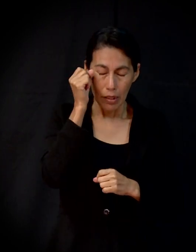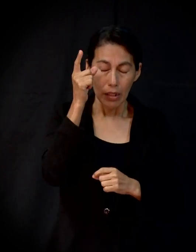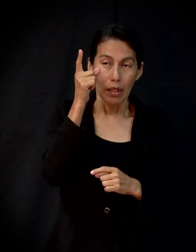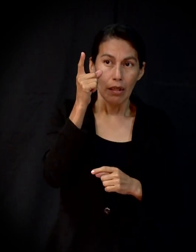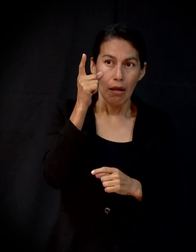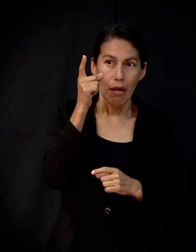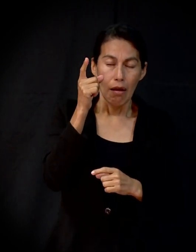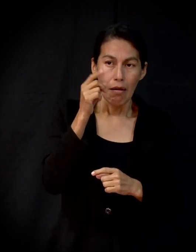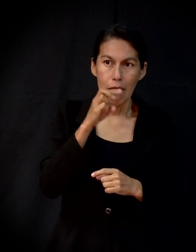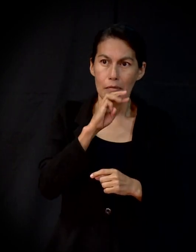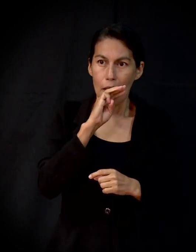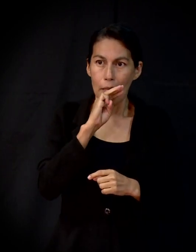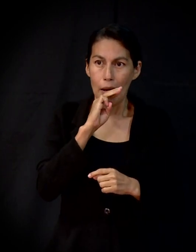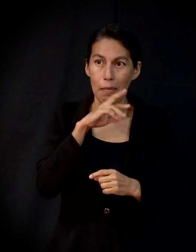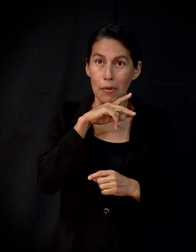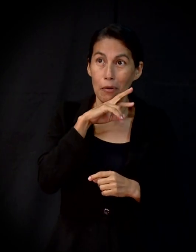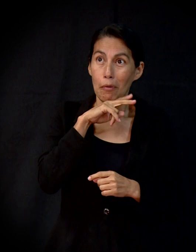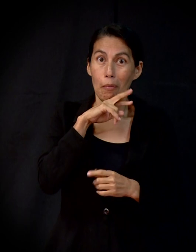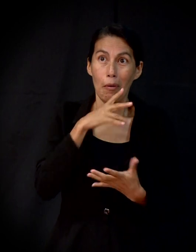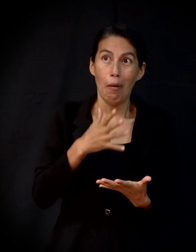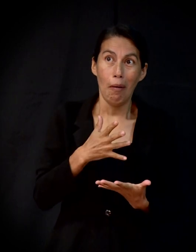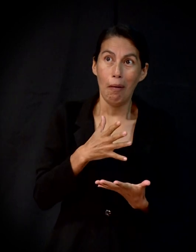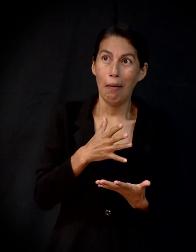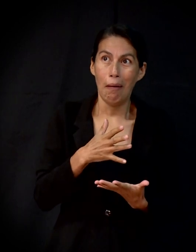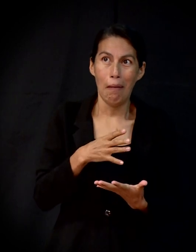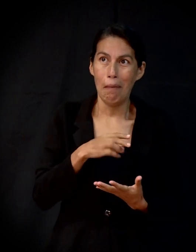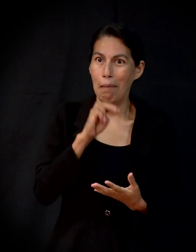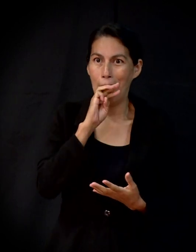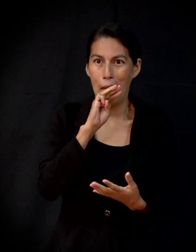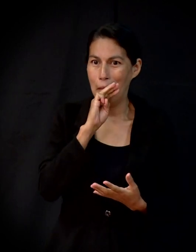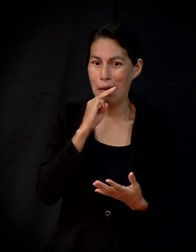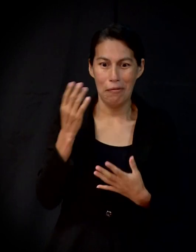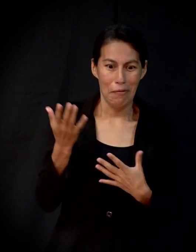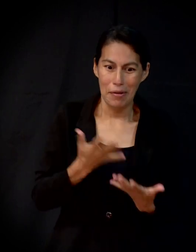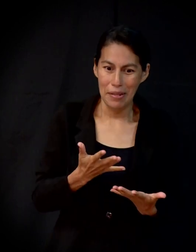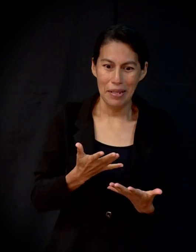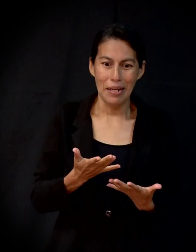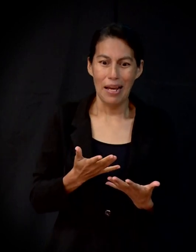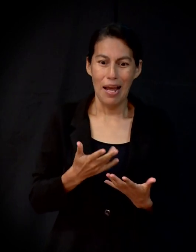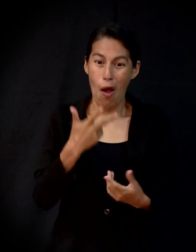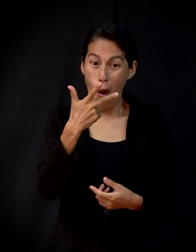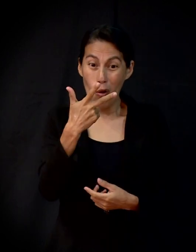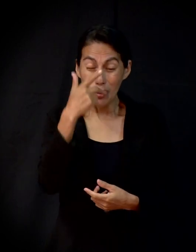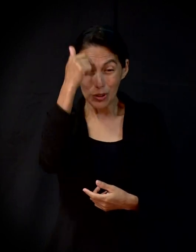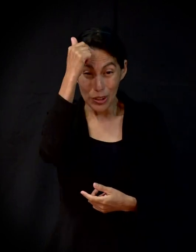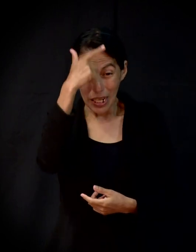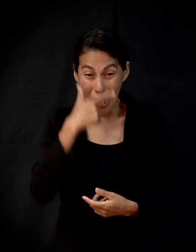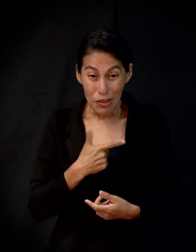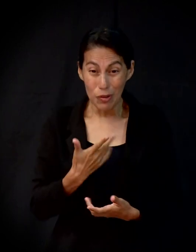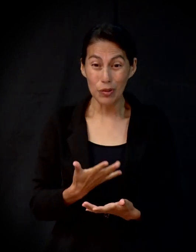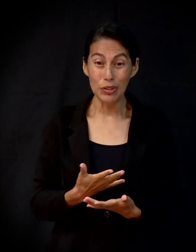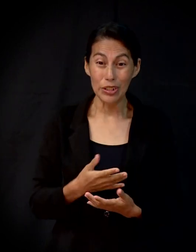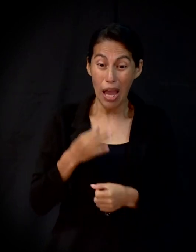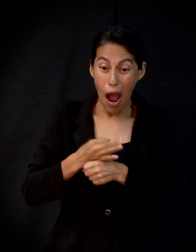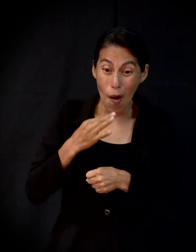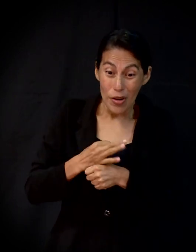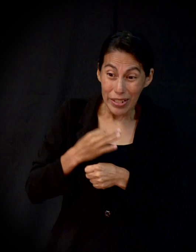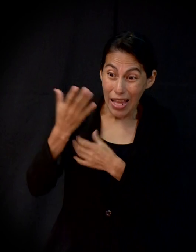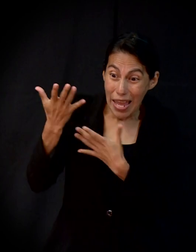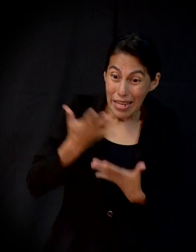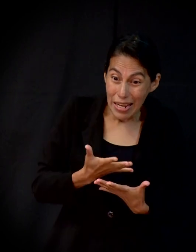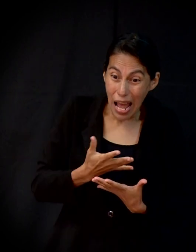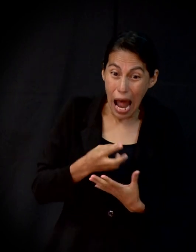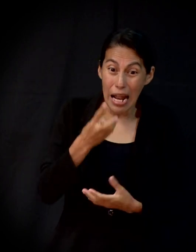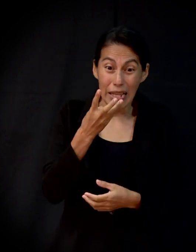esto, mi mamá se preocupó demasiado. Era imposible que llegara. Eran las 8 de la noche,